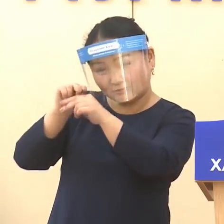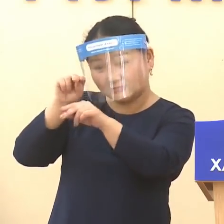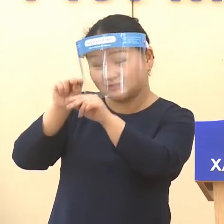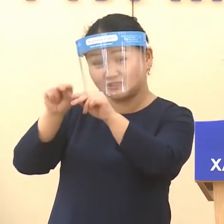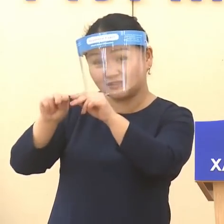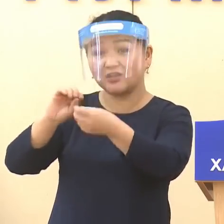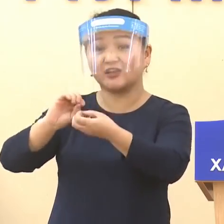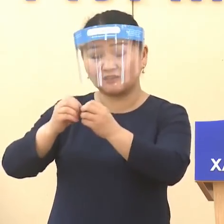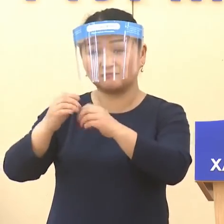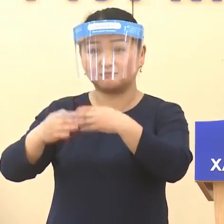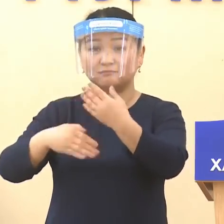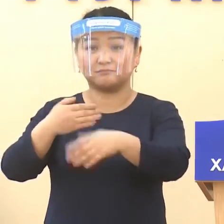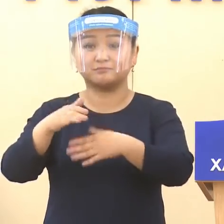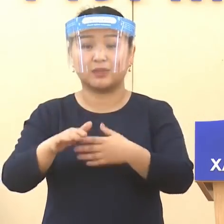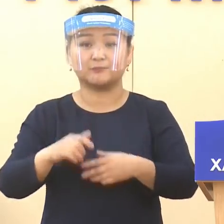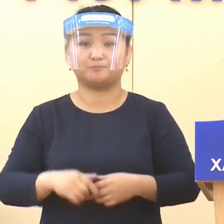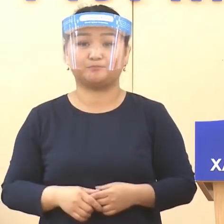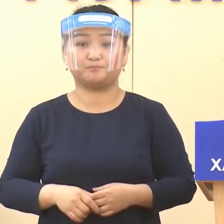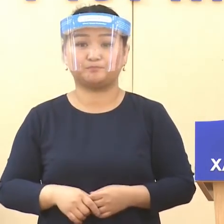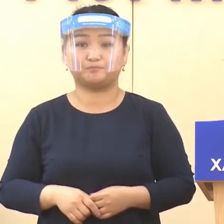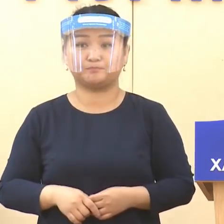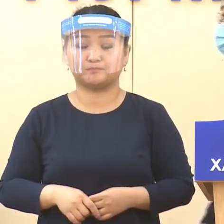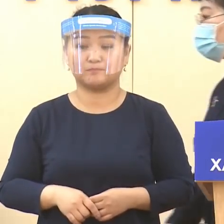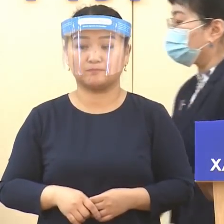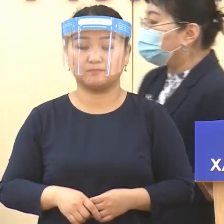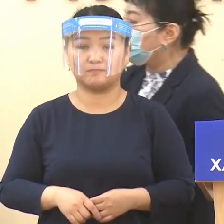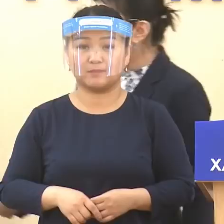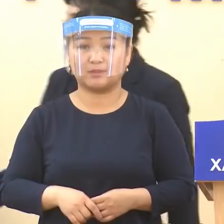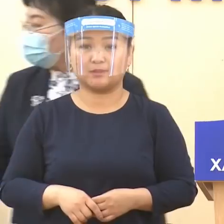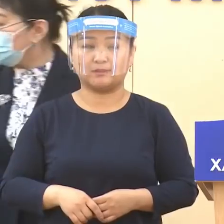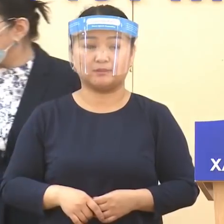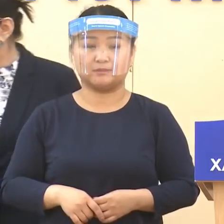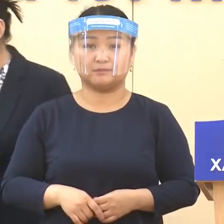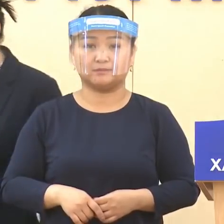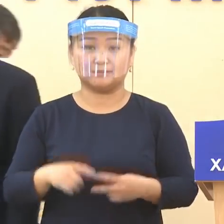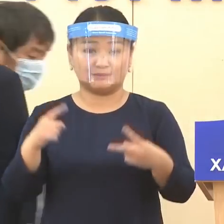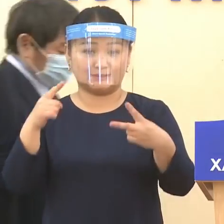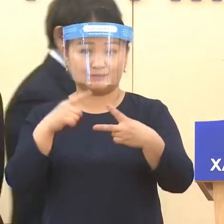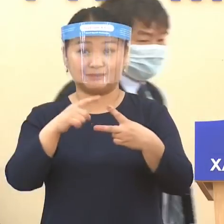байгаа. За бага насны хүүхэд өвдсөн.